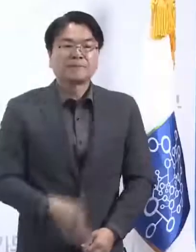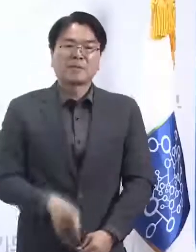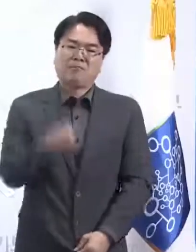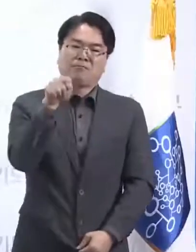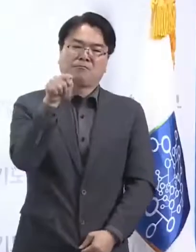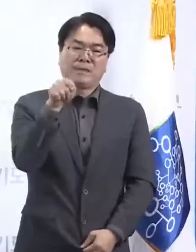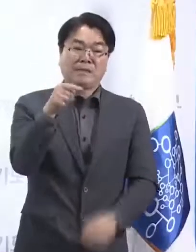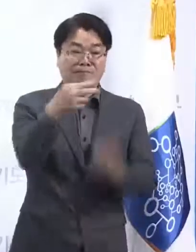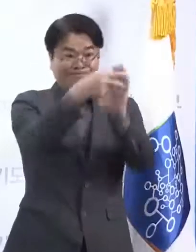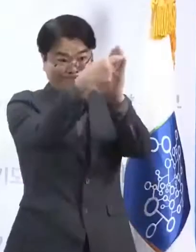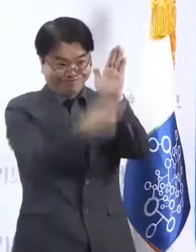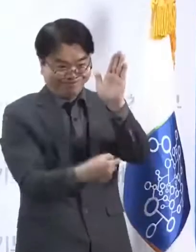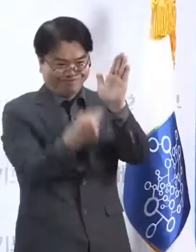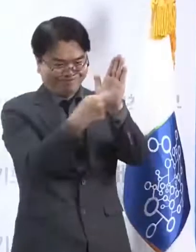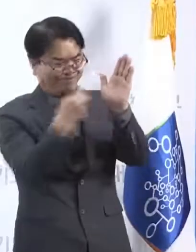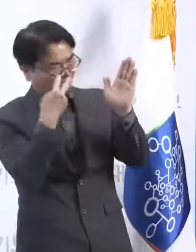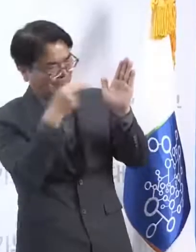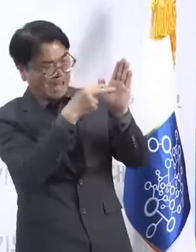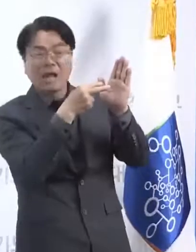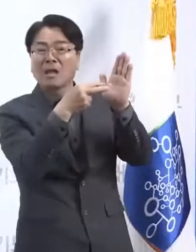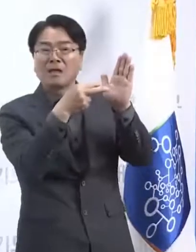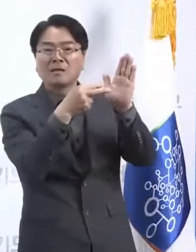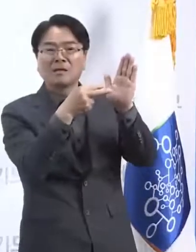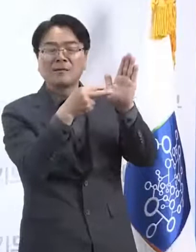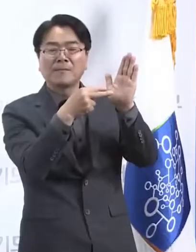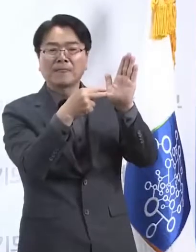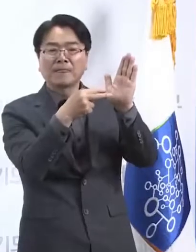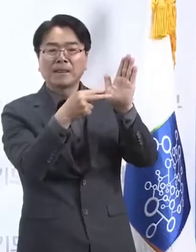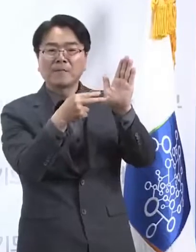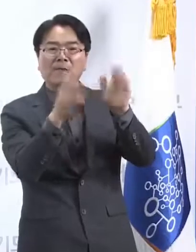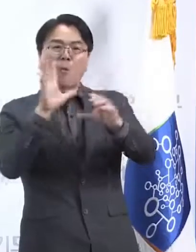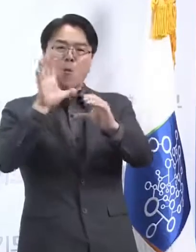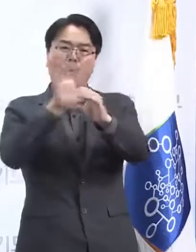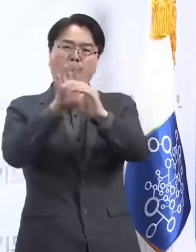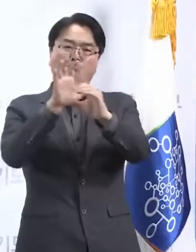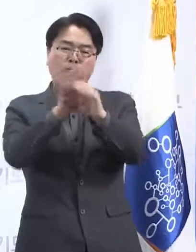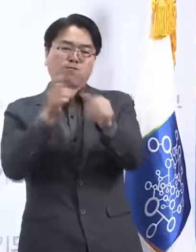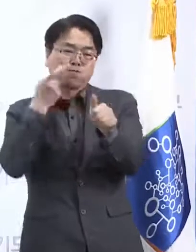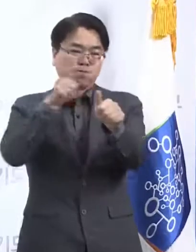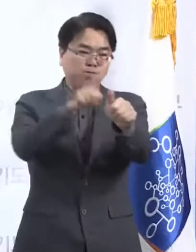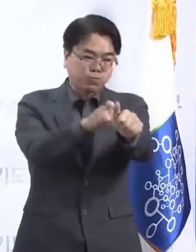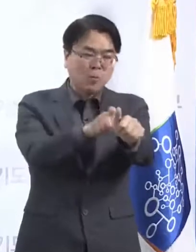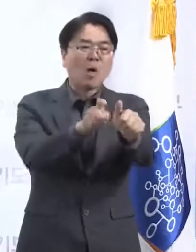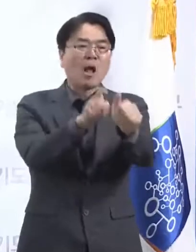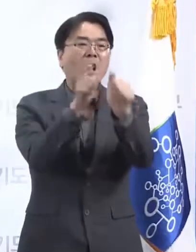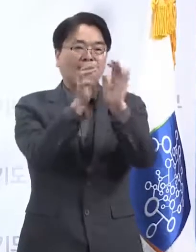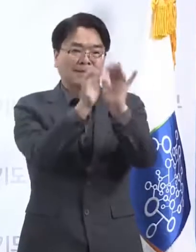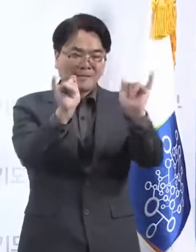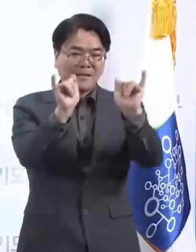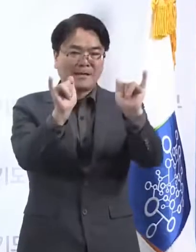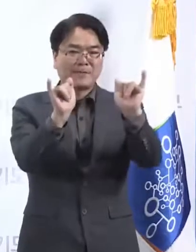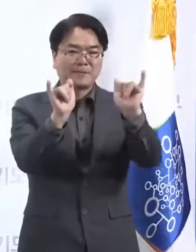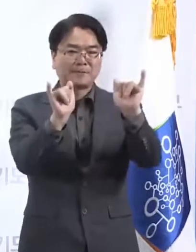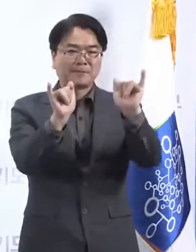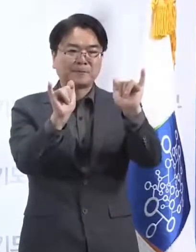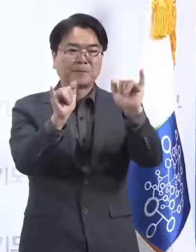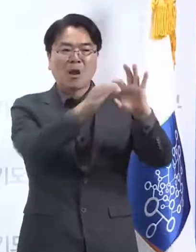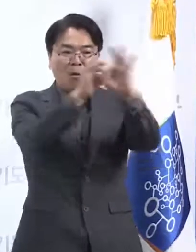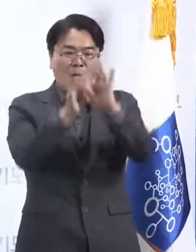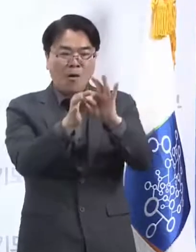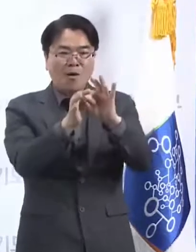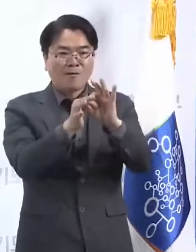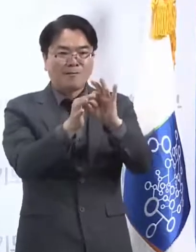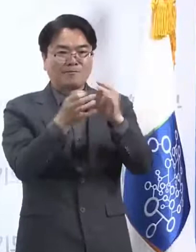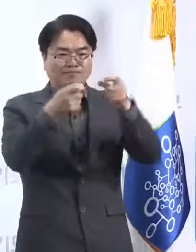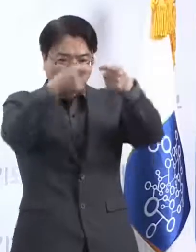부분은 현재 그 확진자 확인 과정들을 좀 자세하게 우리 이영